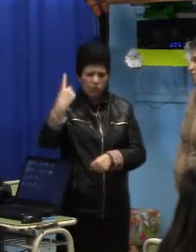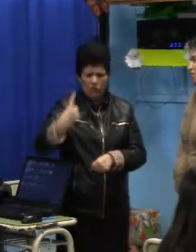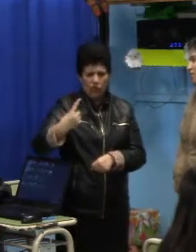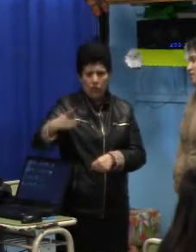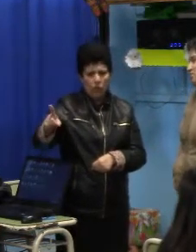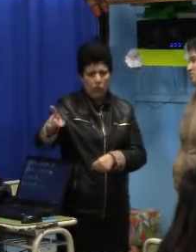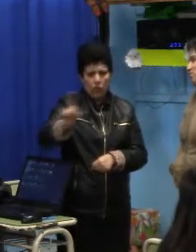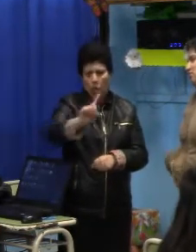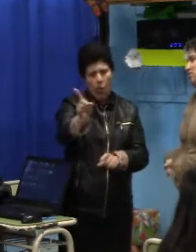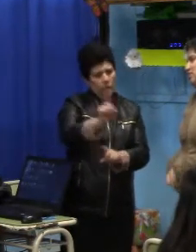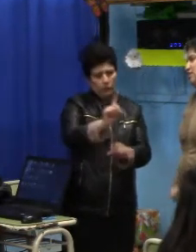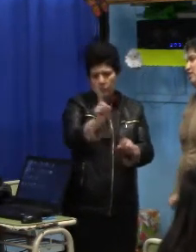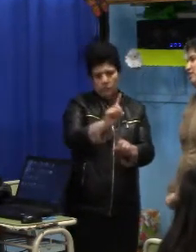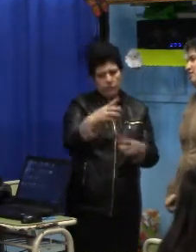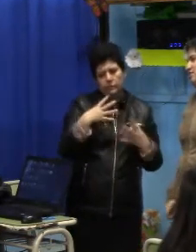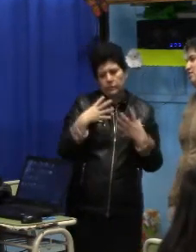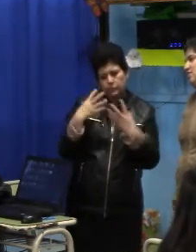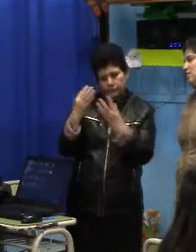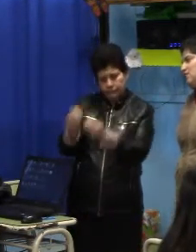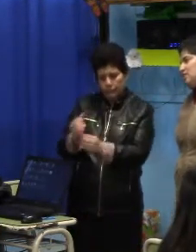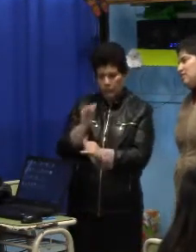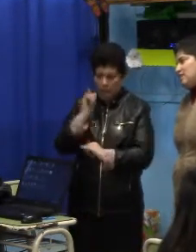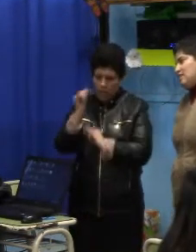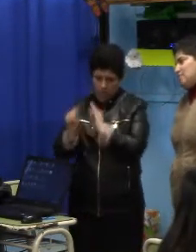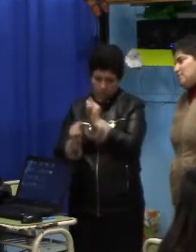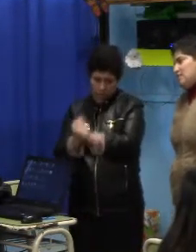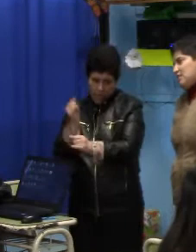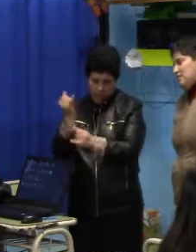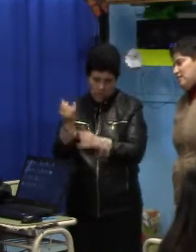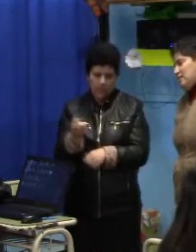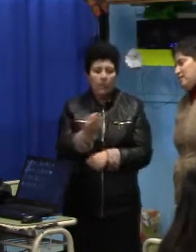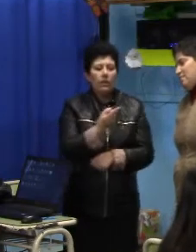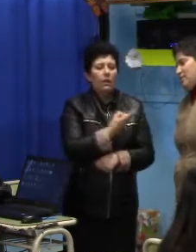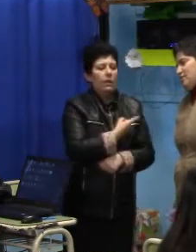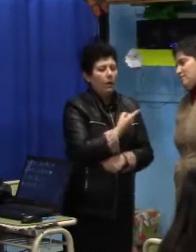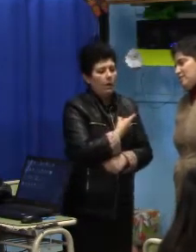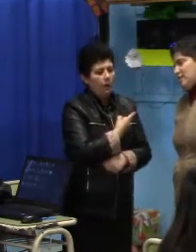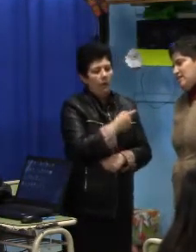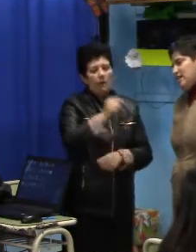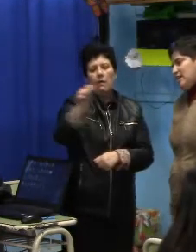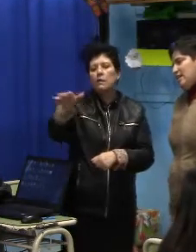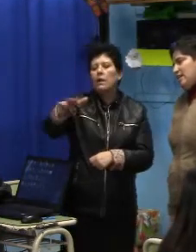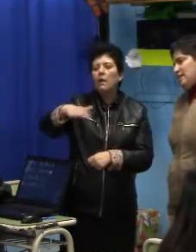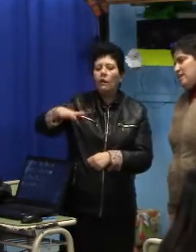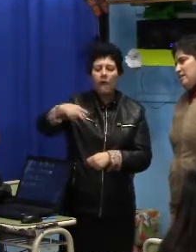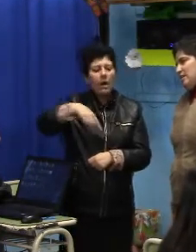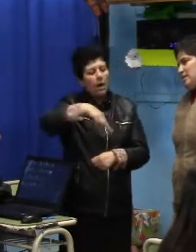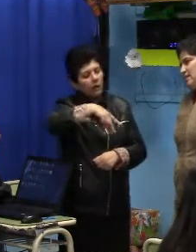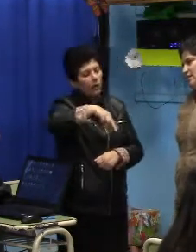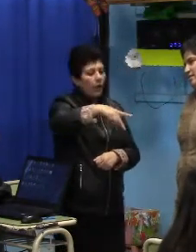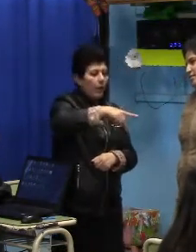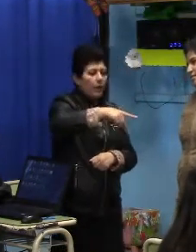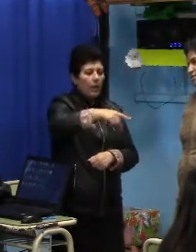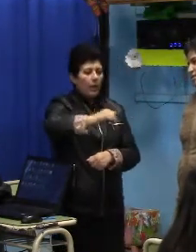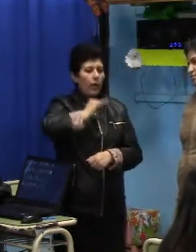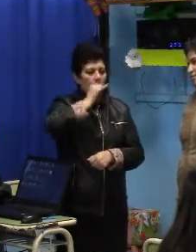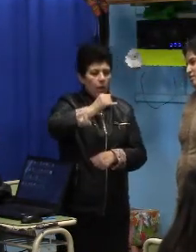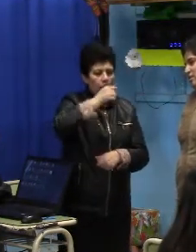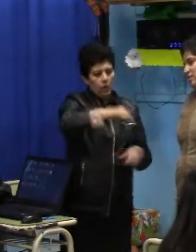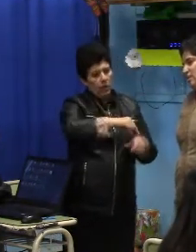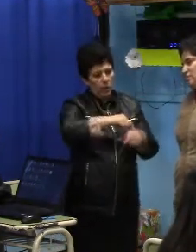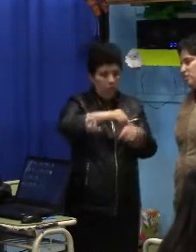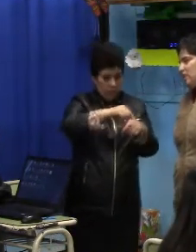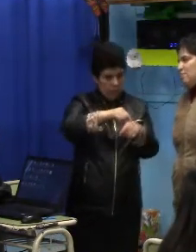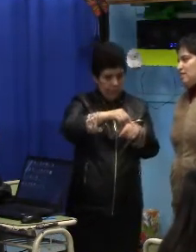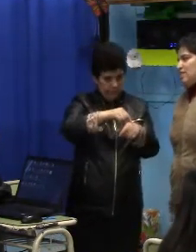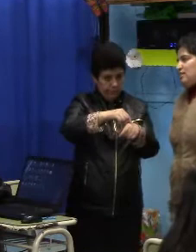Arréglate como puedas. No, tenés que decirle dónde está, depende de la independencia que tenga. Digamos,